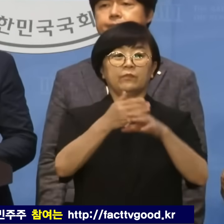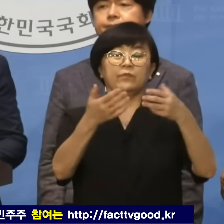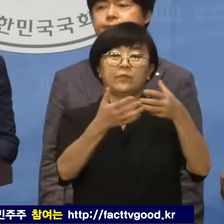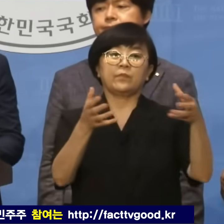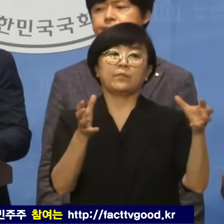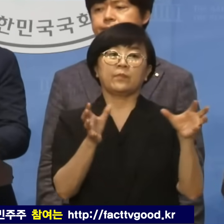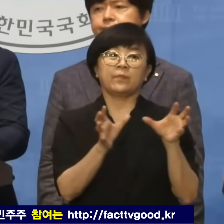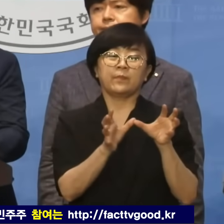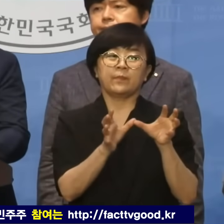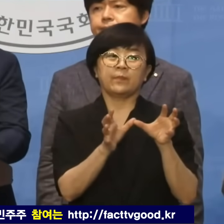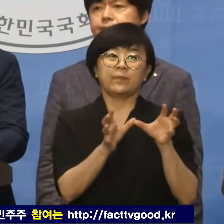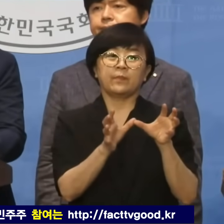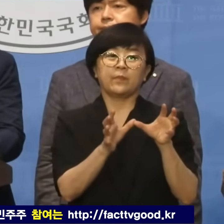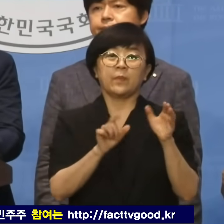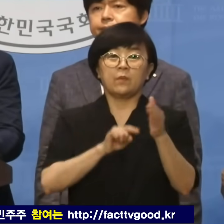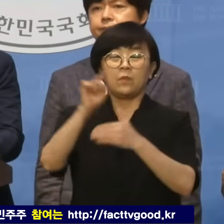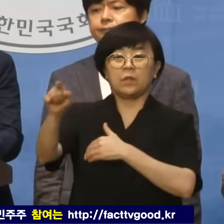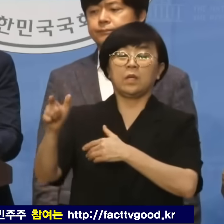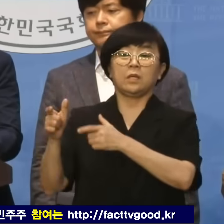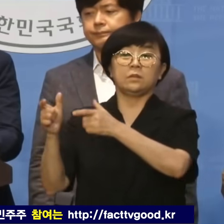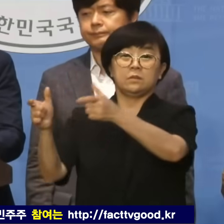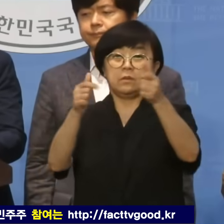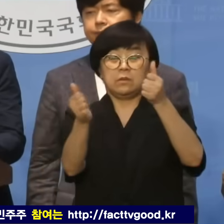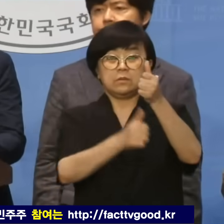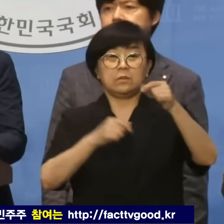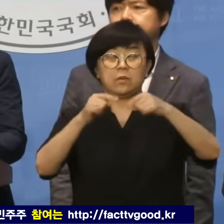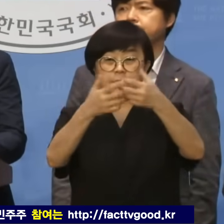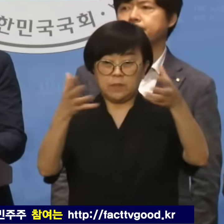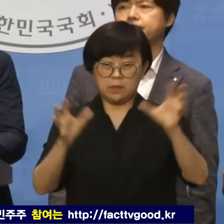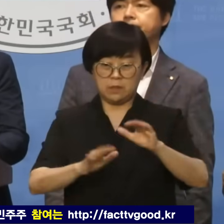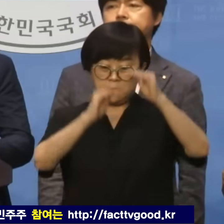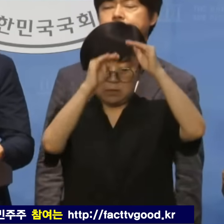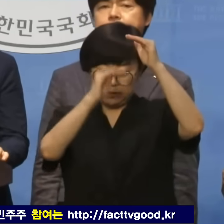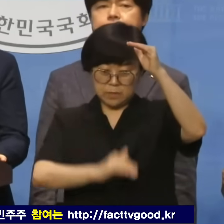더불어민주당 원외 지역위원장 협의회 입장문.